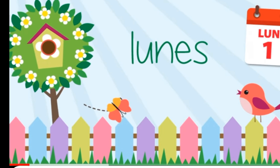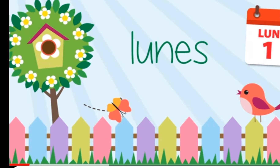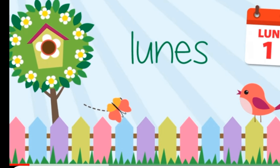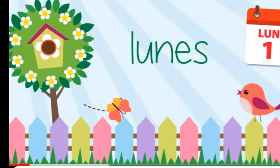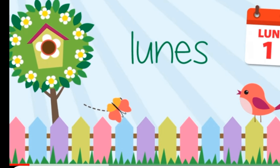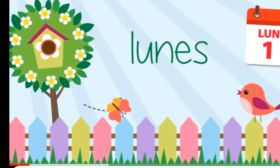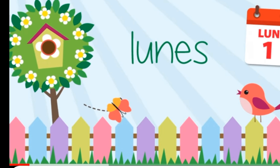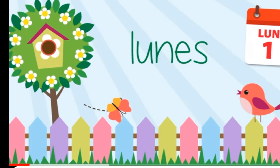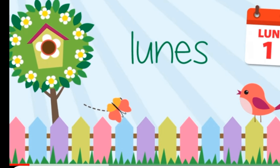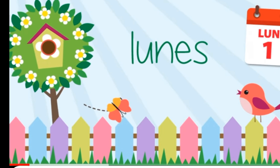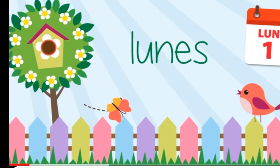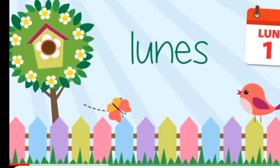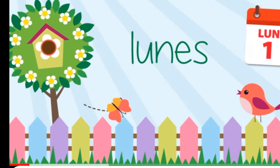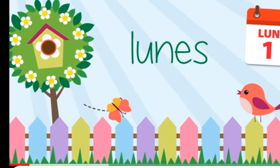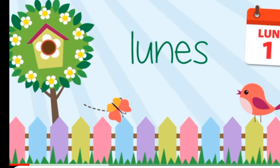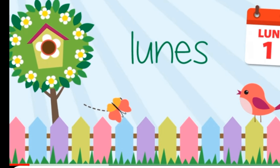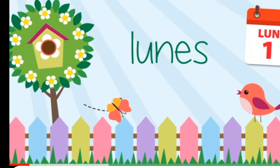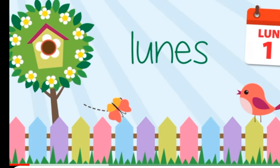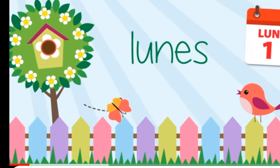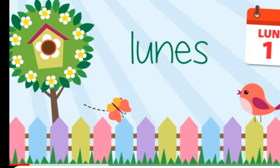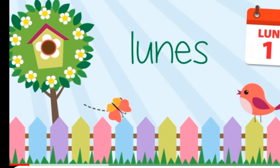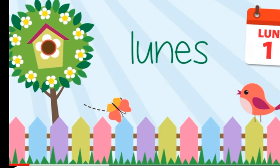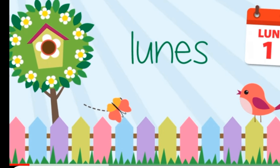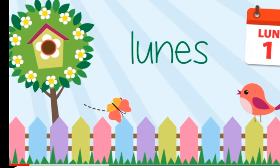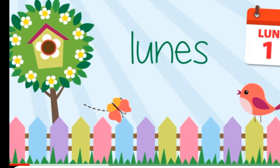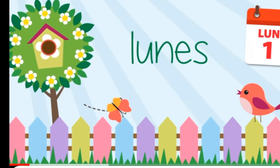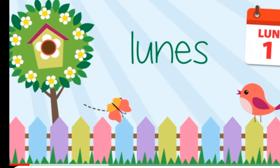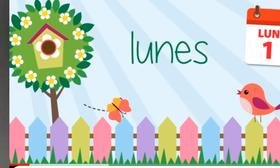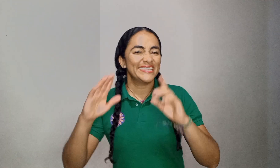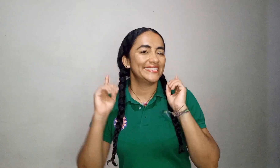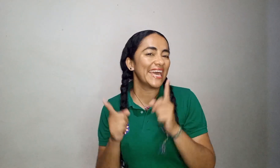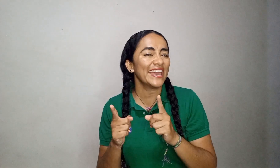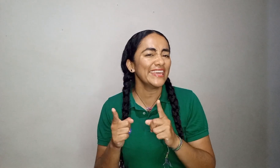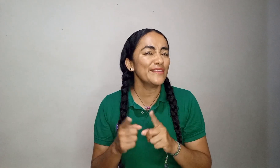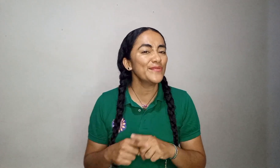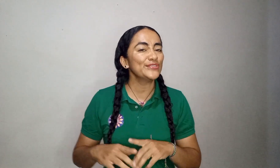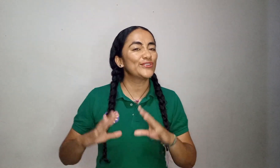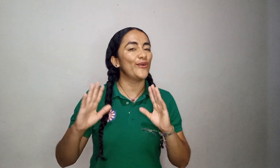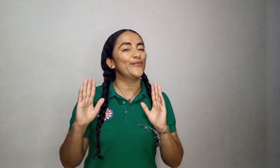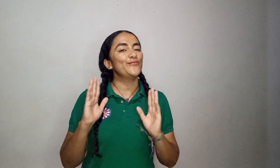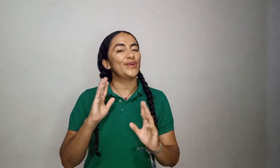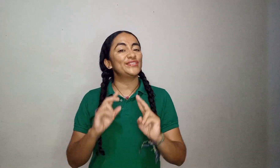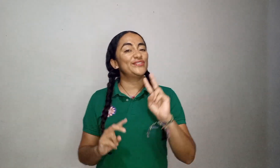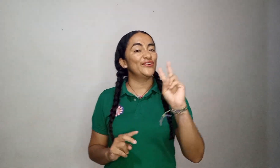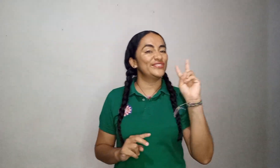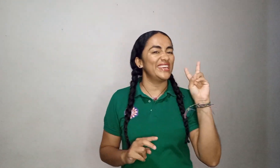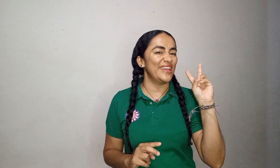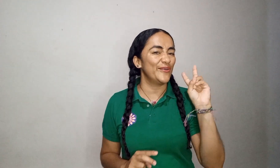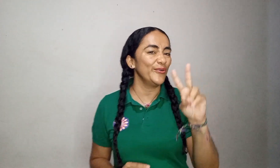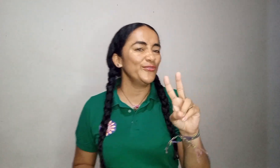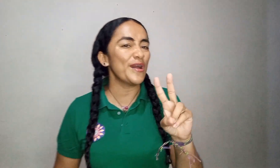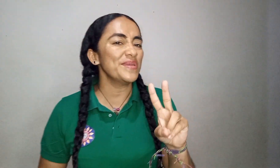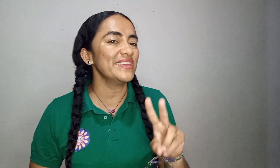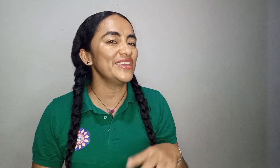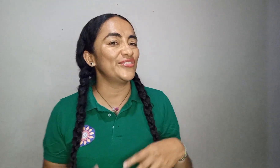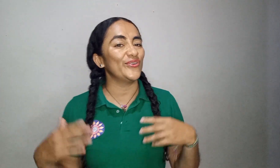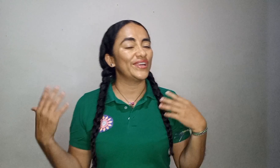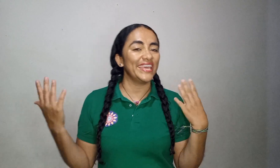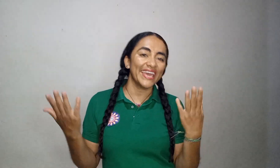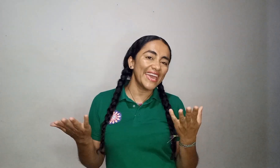Muy bien, lunes. Seguimos con nuestro segundo amiguito, que